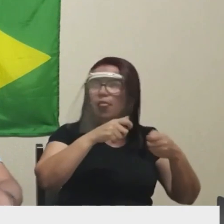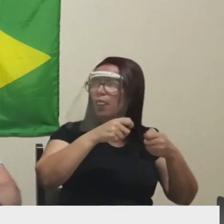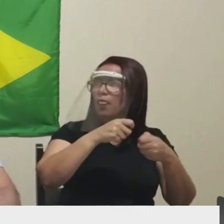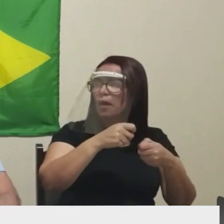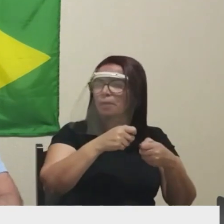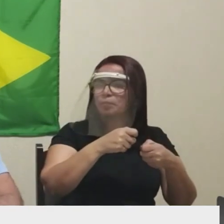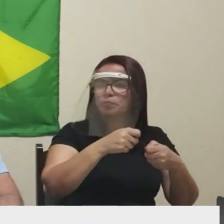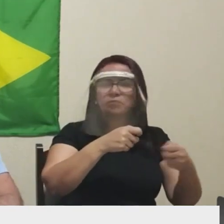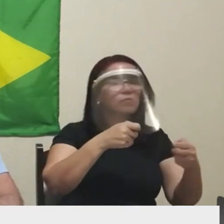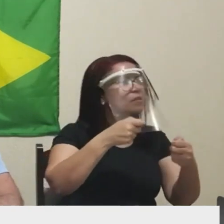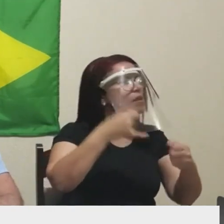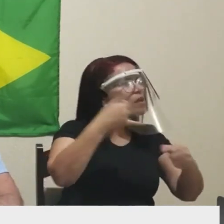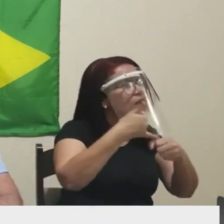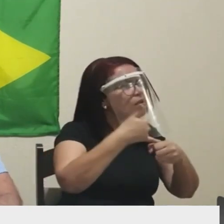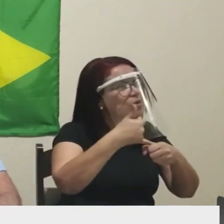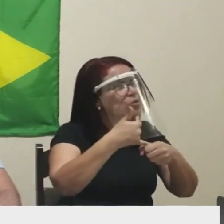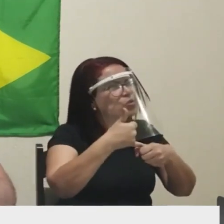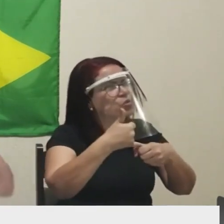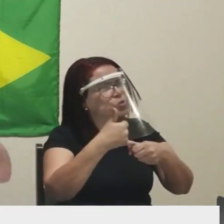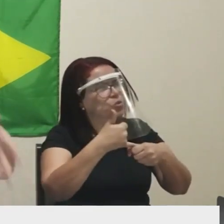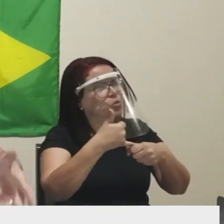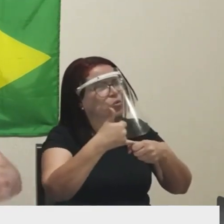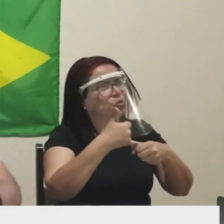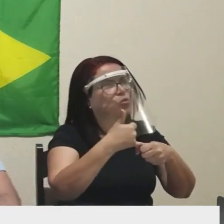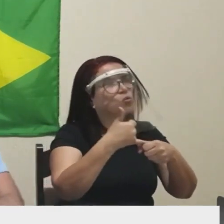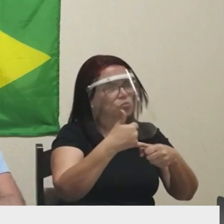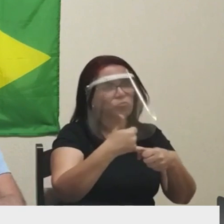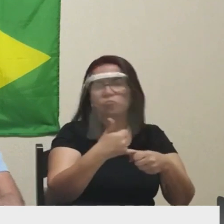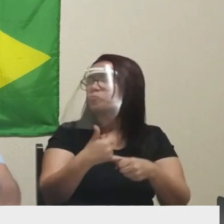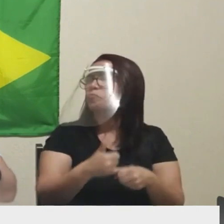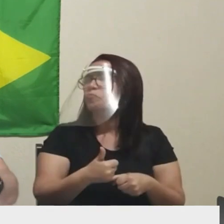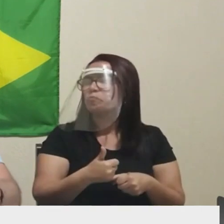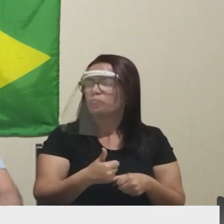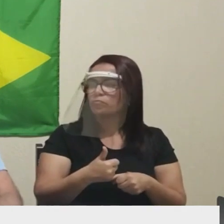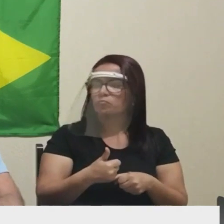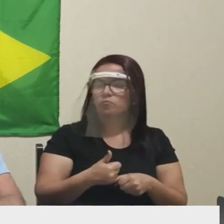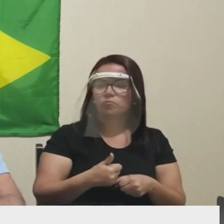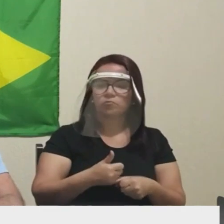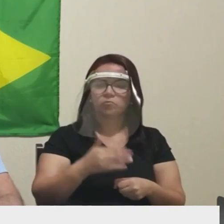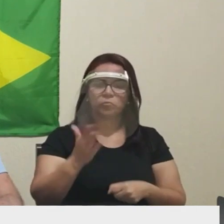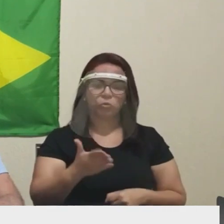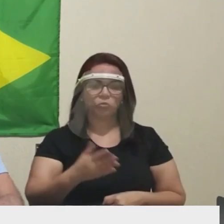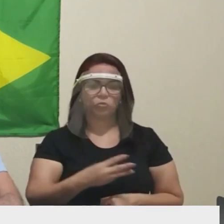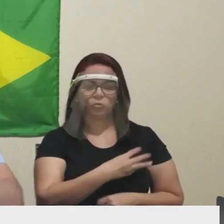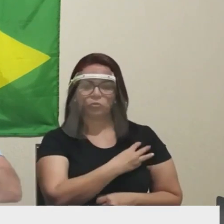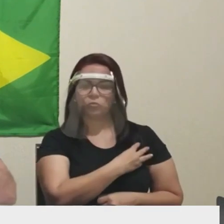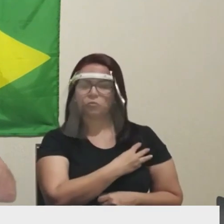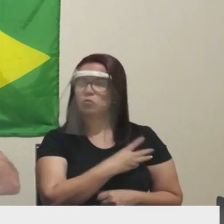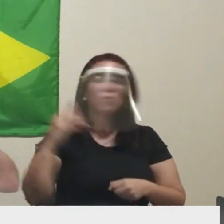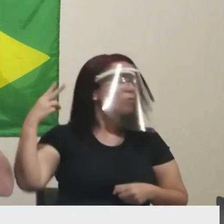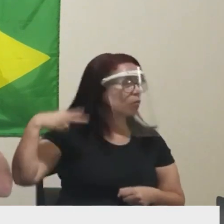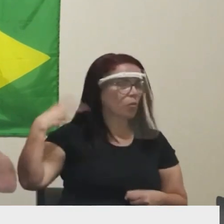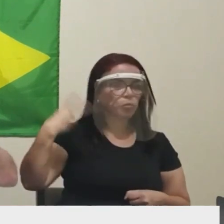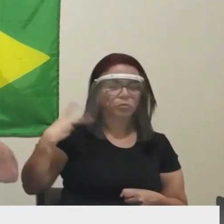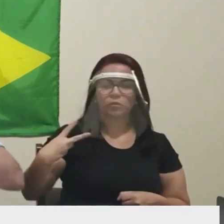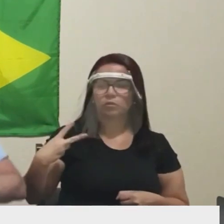Até falei para a deputada lá que é dela, né, é particular, estava inaugurando